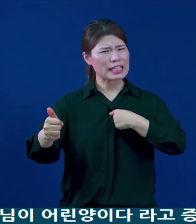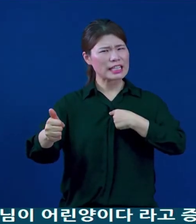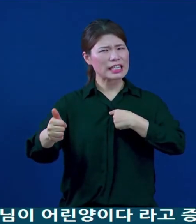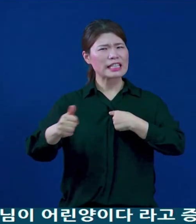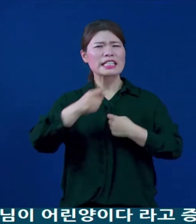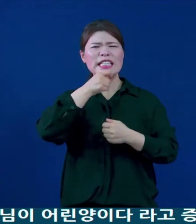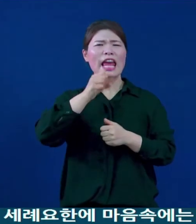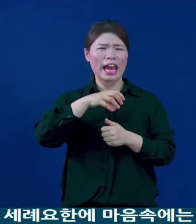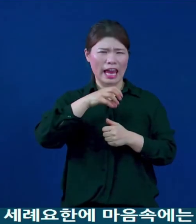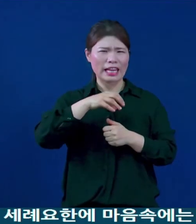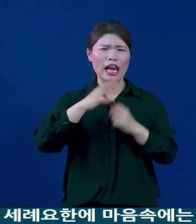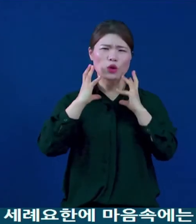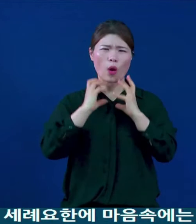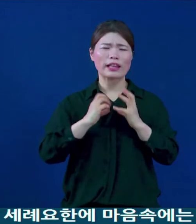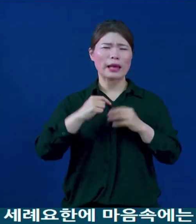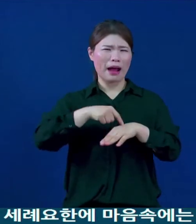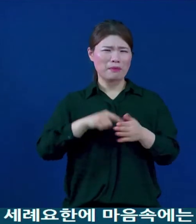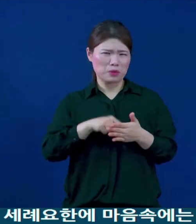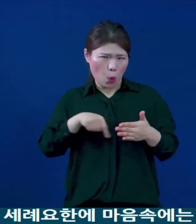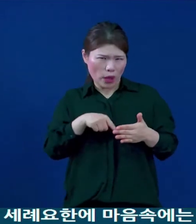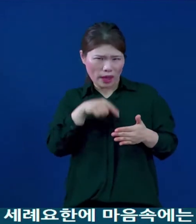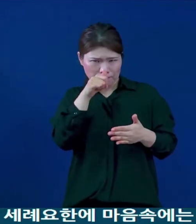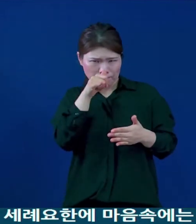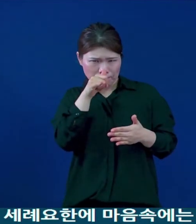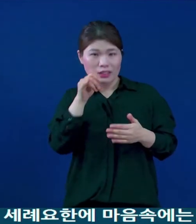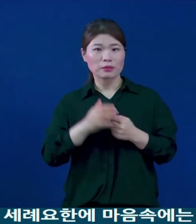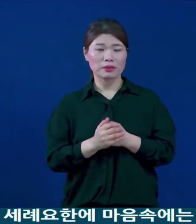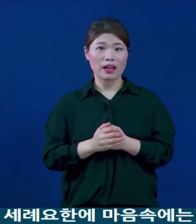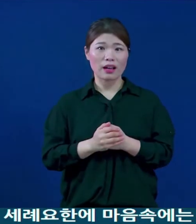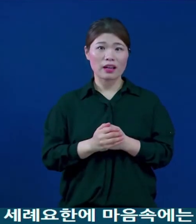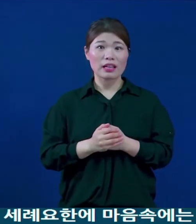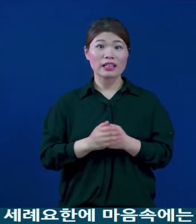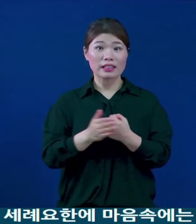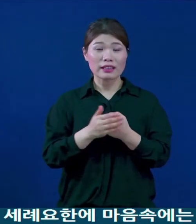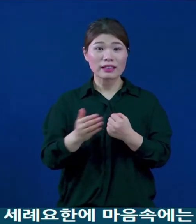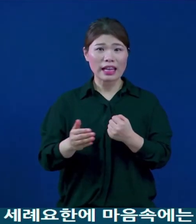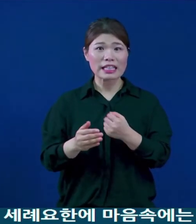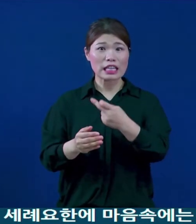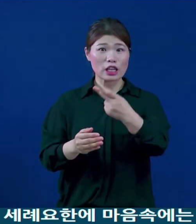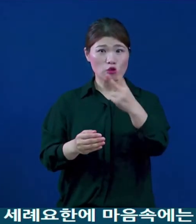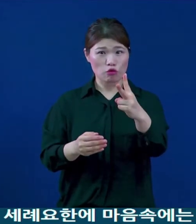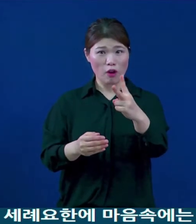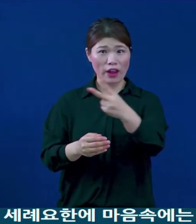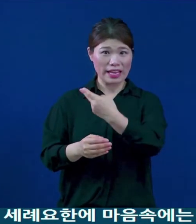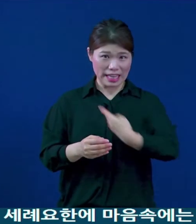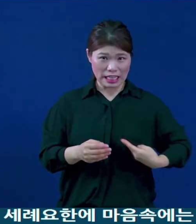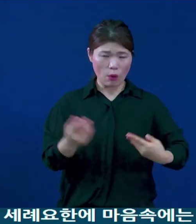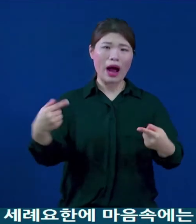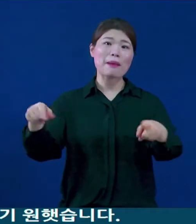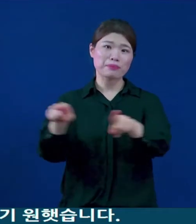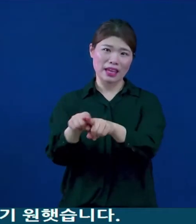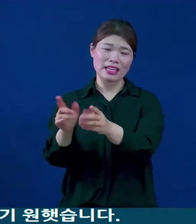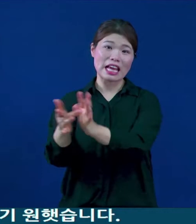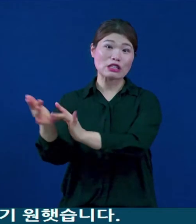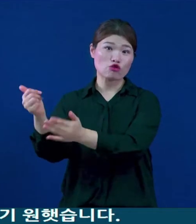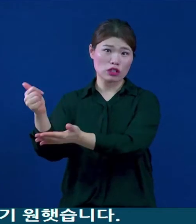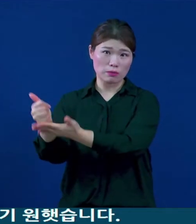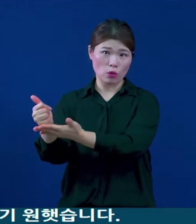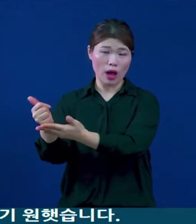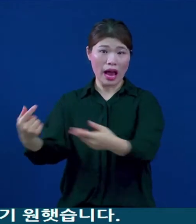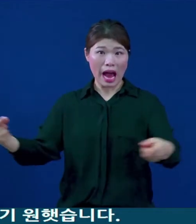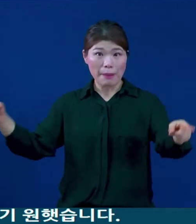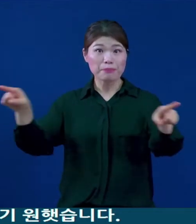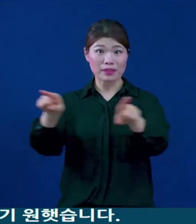요한의 두 제자가 예수님과 함께 머무는 장면이 나옵니다. 예수님과 함께 머물다